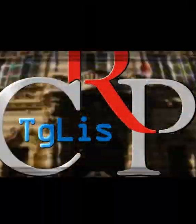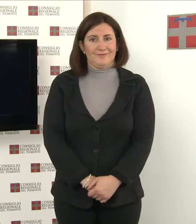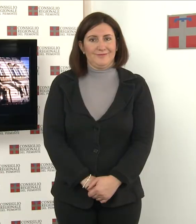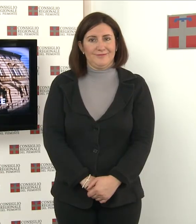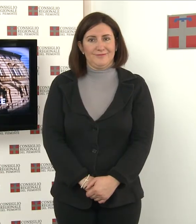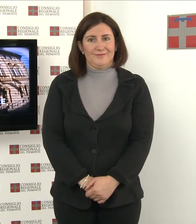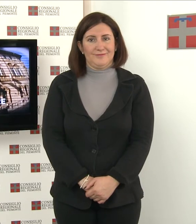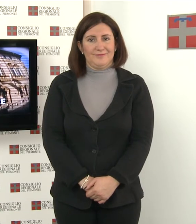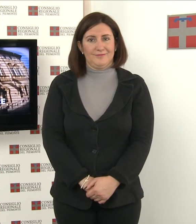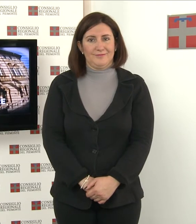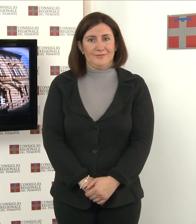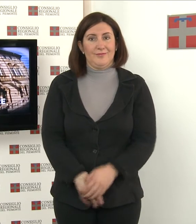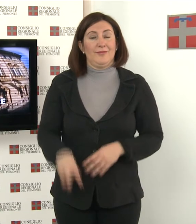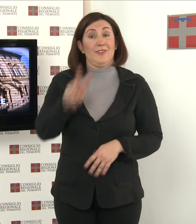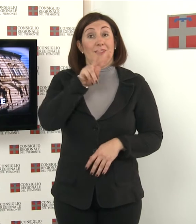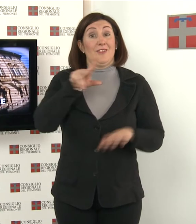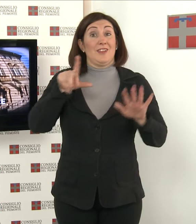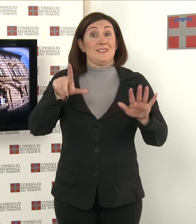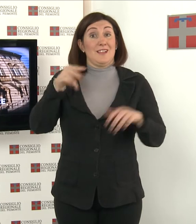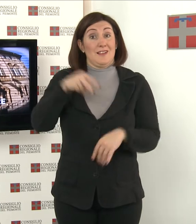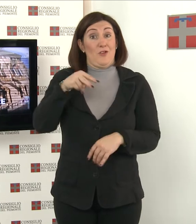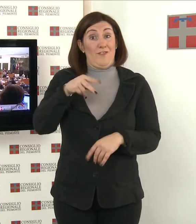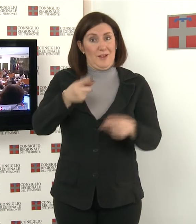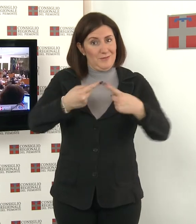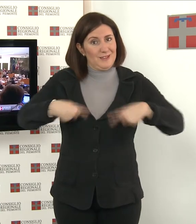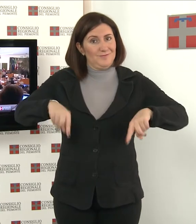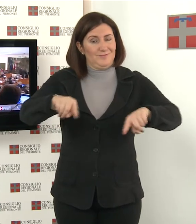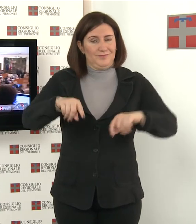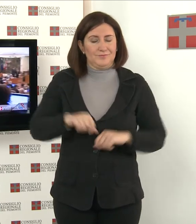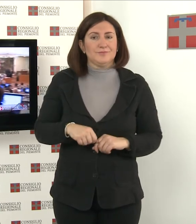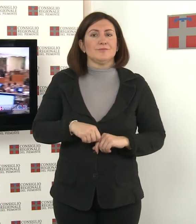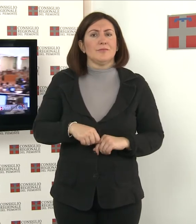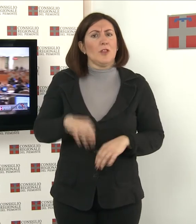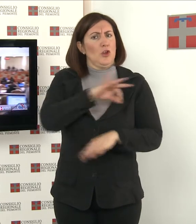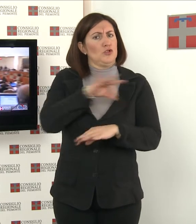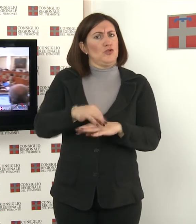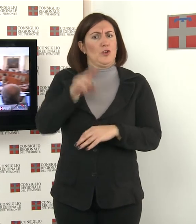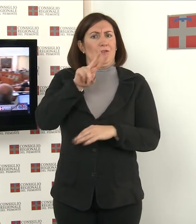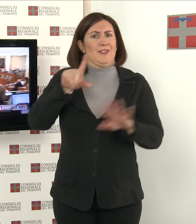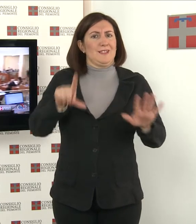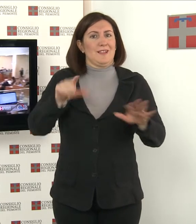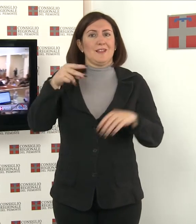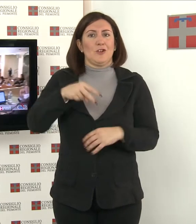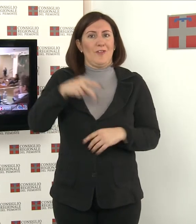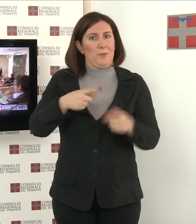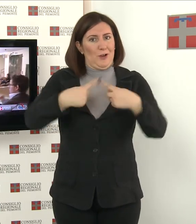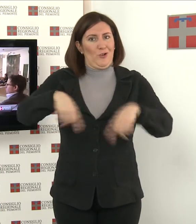la seduta del 27 novembre il 27 novembre il consiglio regionale ha approvato la delibera che modifica